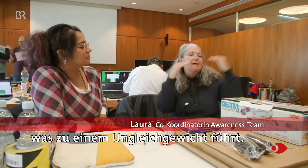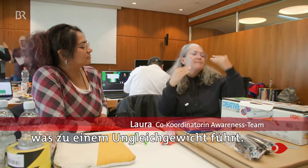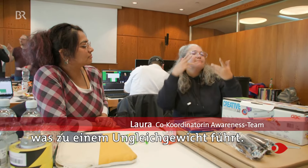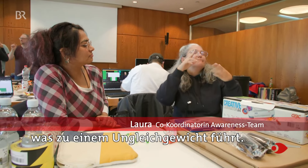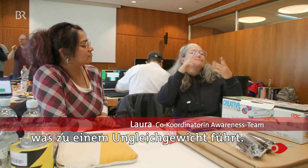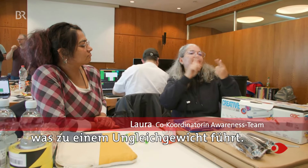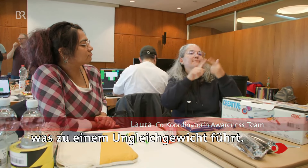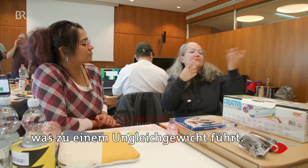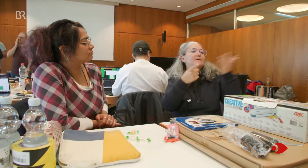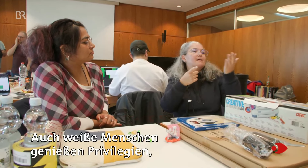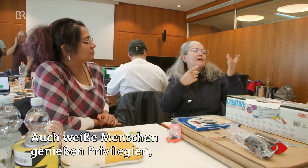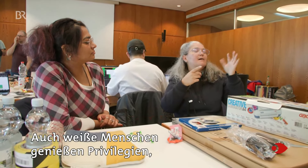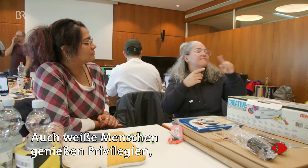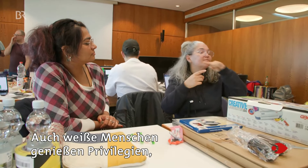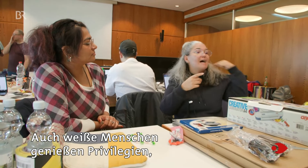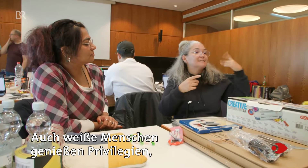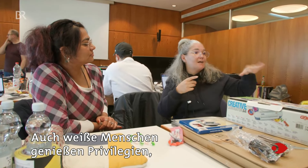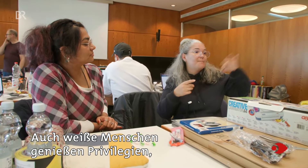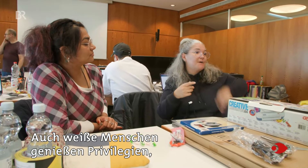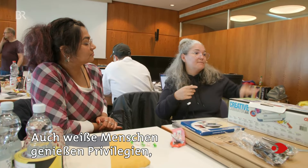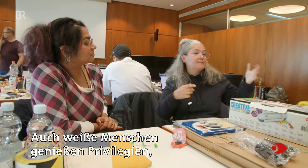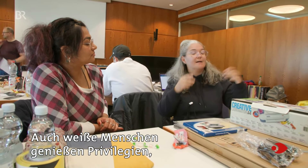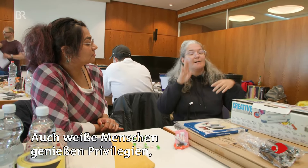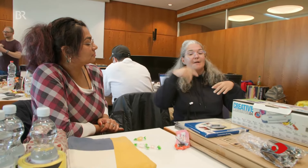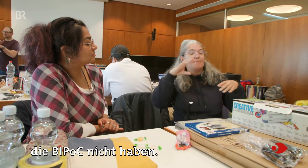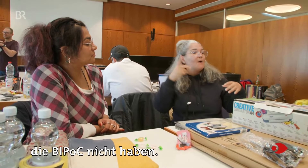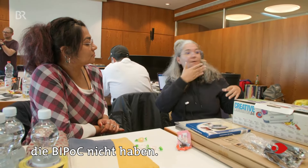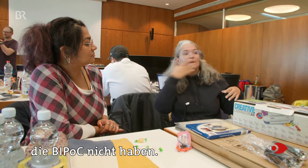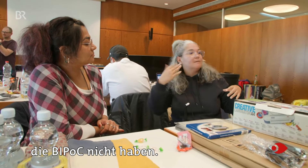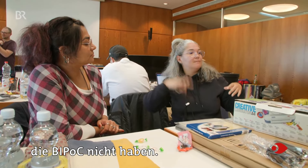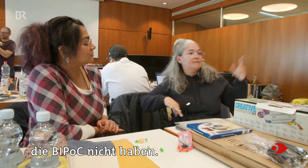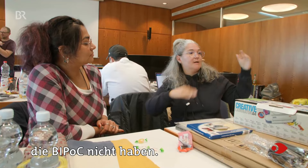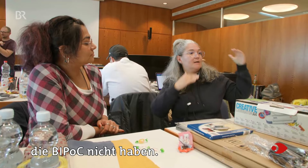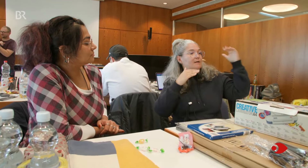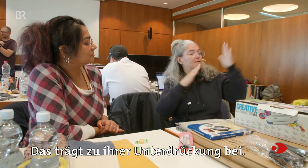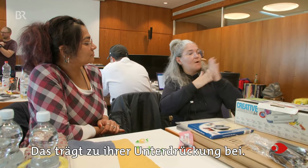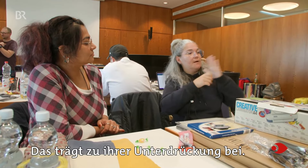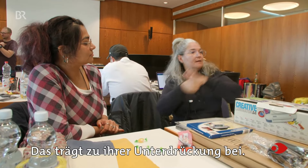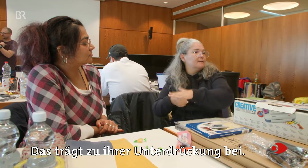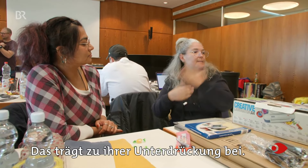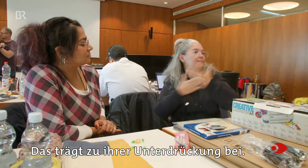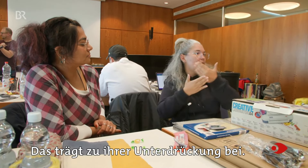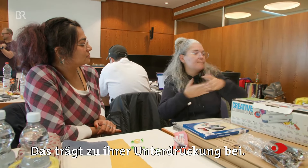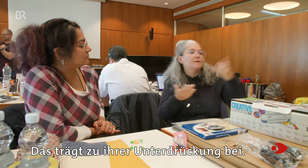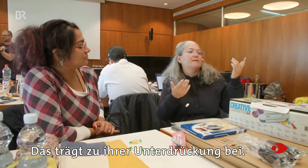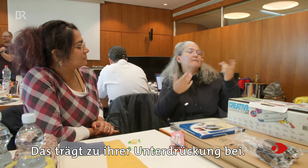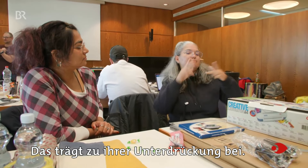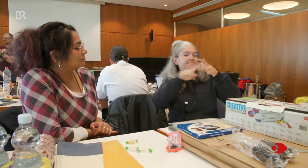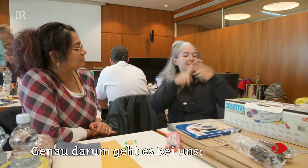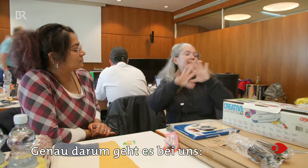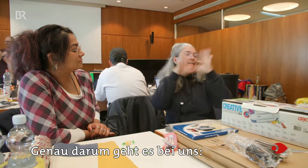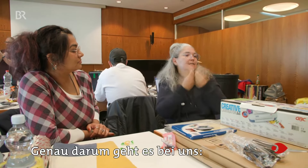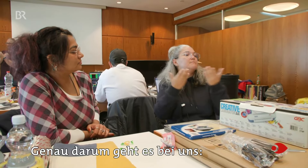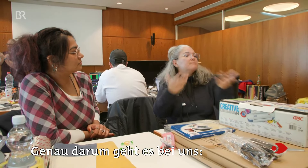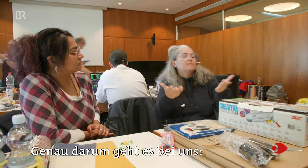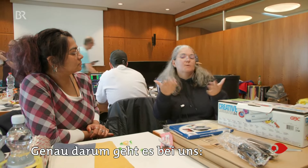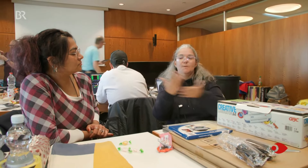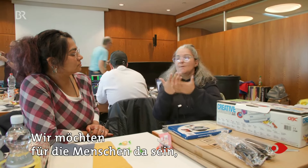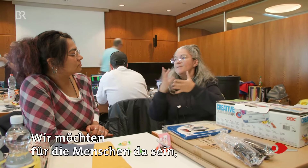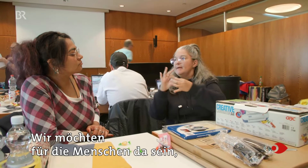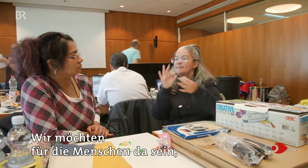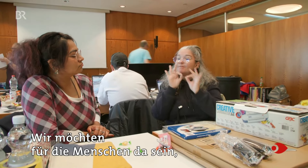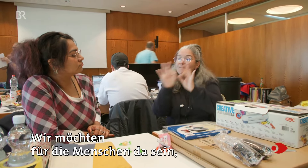einem Ungleichgewicht führt. Auch weiße Menschen genießen Privilegien, die BIPOC nicht haben. Das trägt zu ihrer Unterdrückung bei. Genau darum geht es